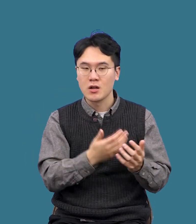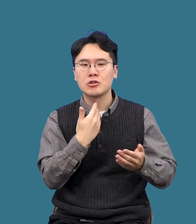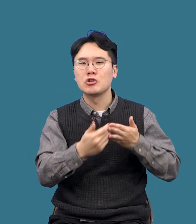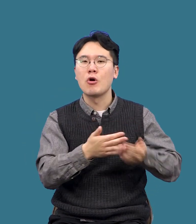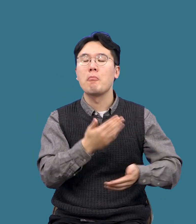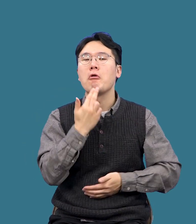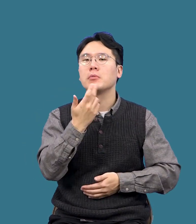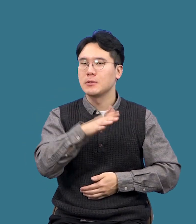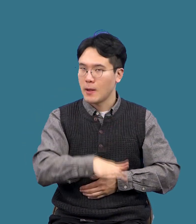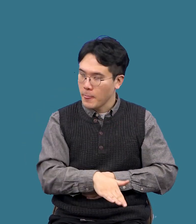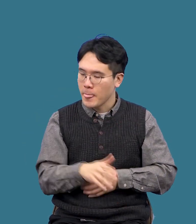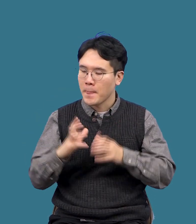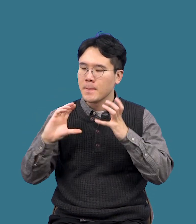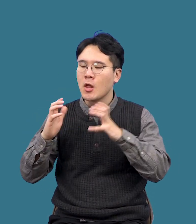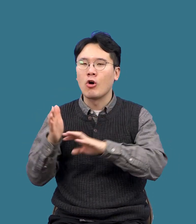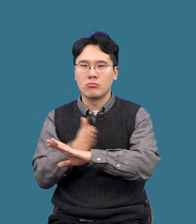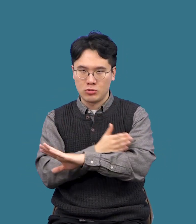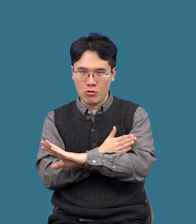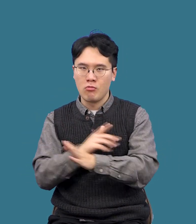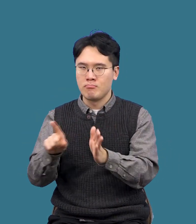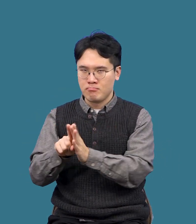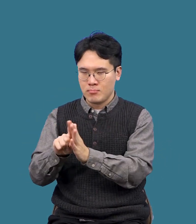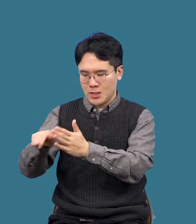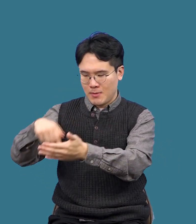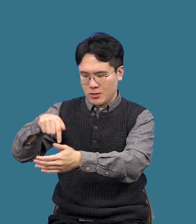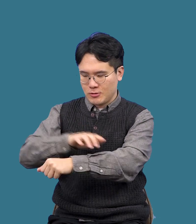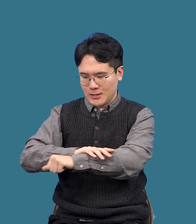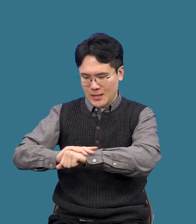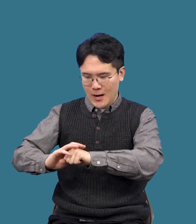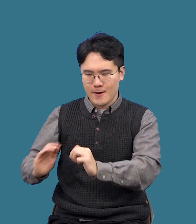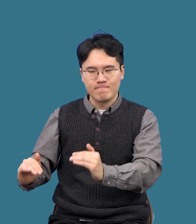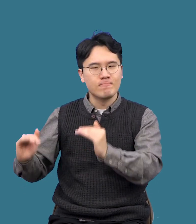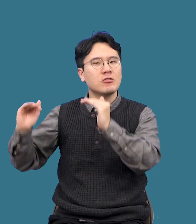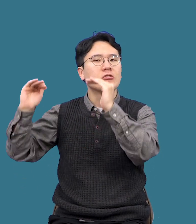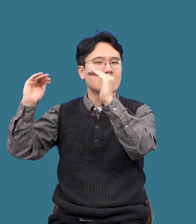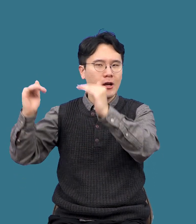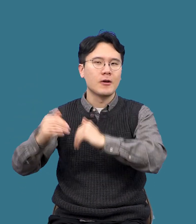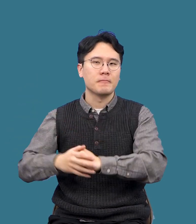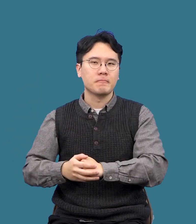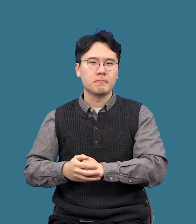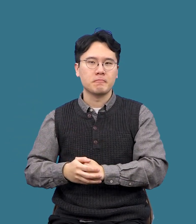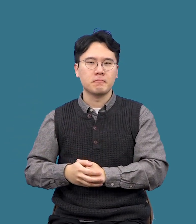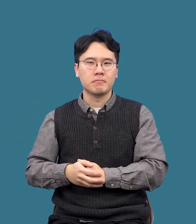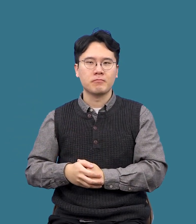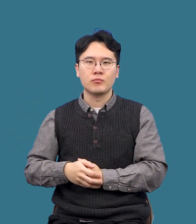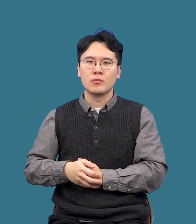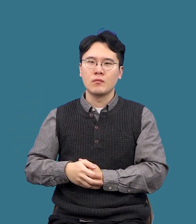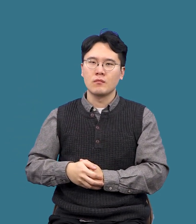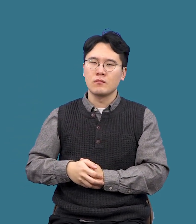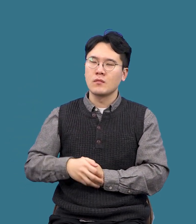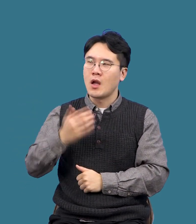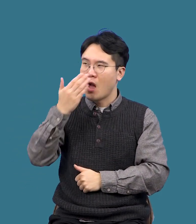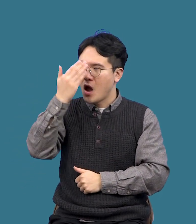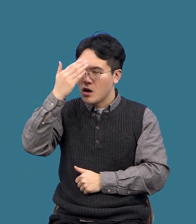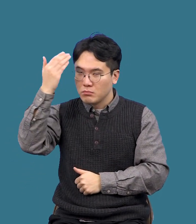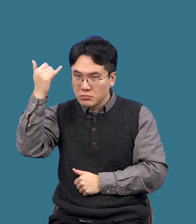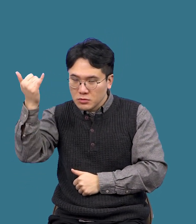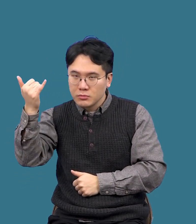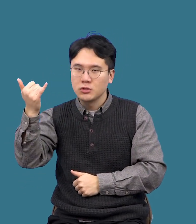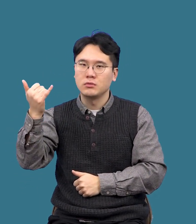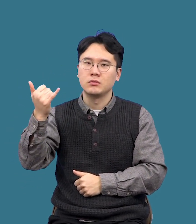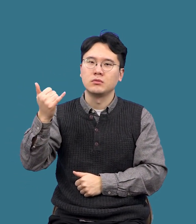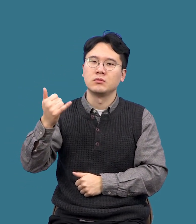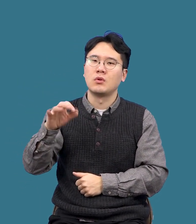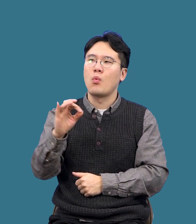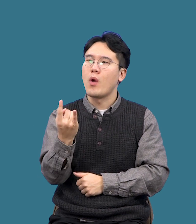의해서 신앙적으로 양육된 것이란 말이죠. 조부모의 영향을 받고 조모의 영향을 받고 외조모의 영향을 받고